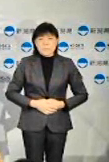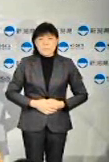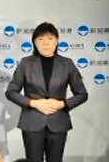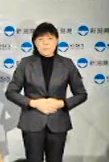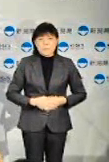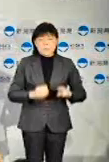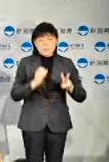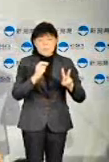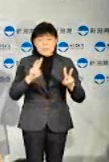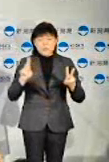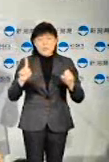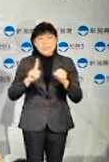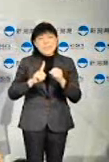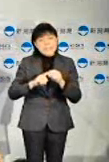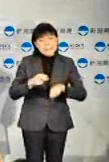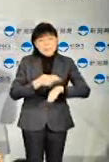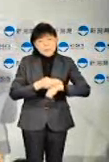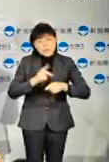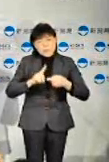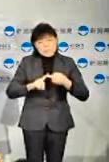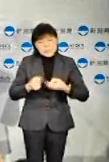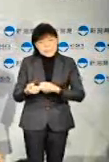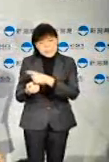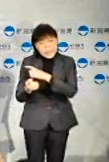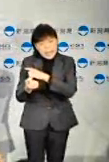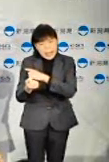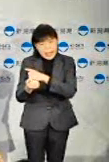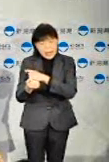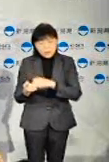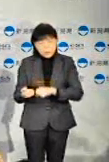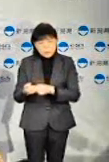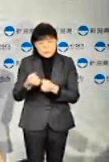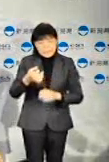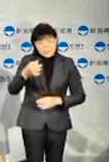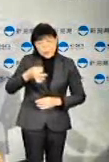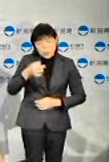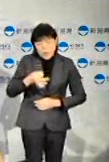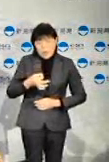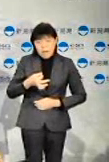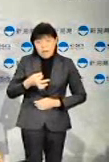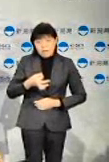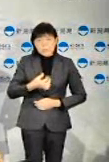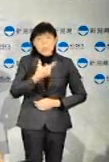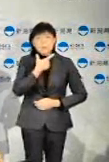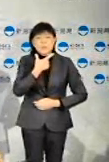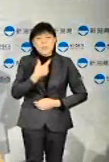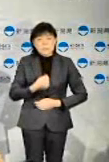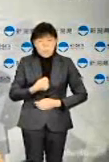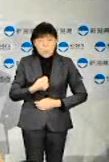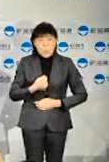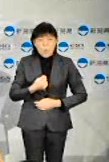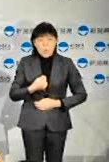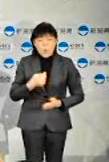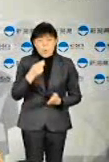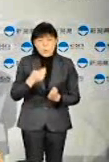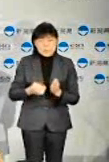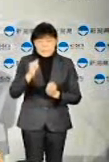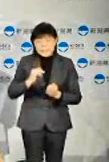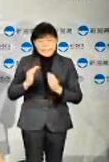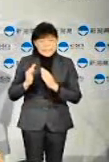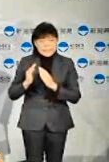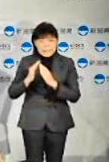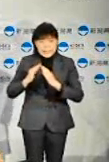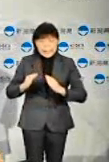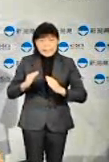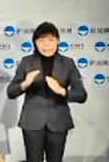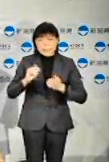2021年4月に、技術的能力を再評価してほしいという要望を規制委員会にされたと思います。で今回